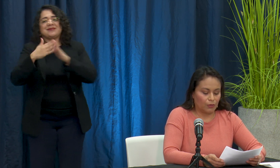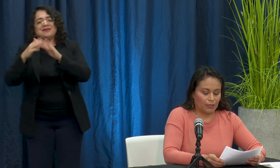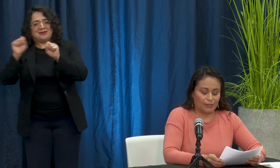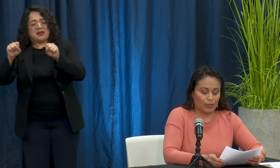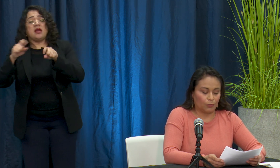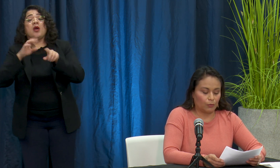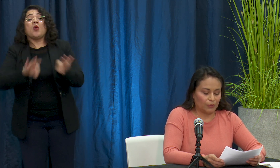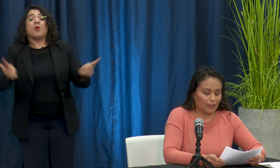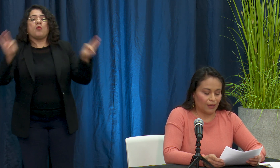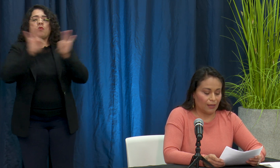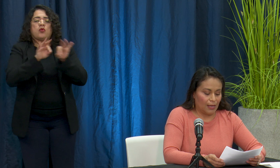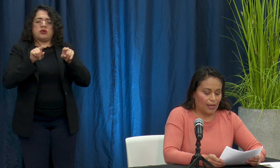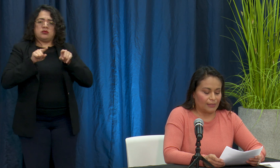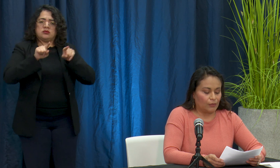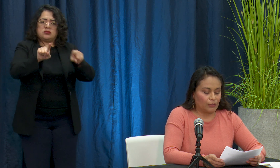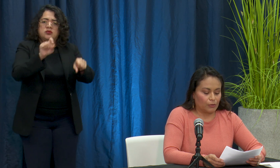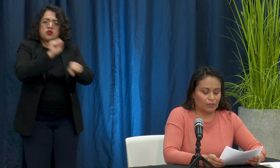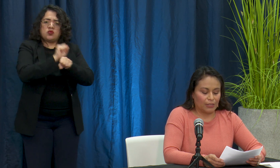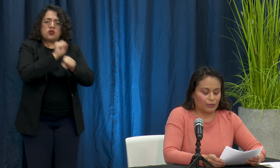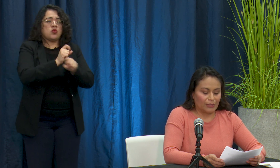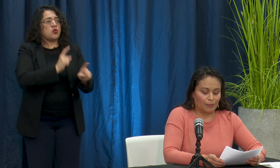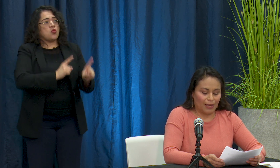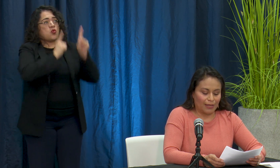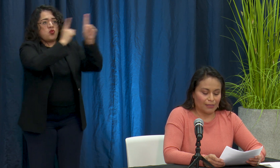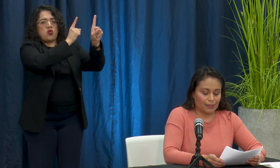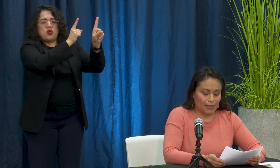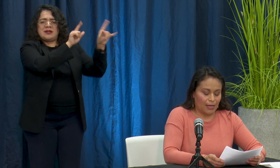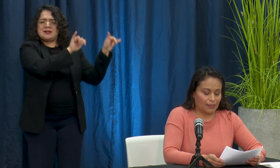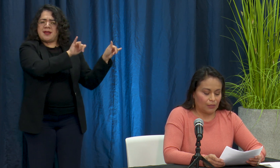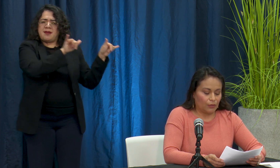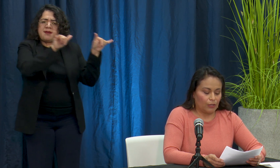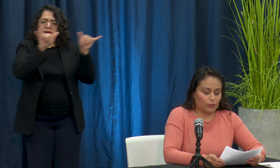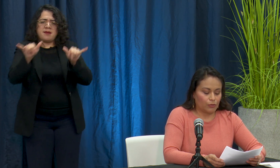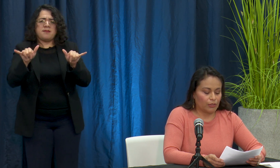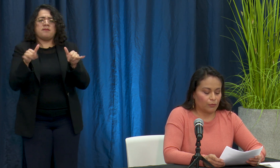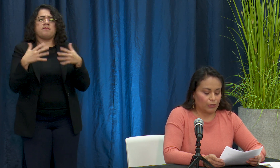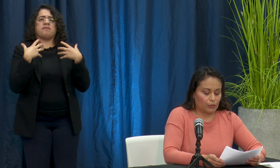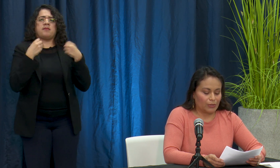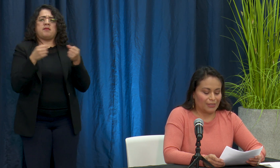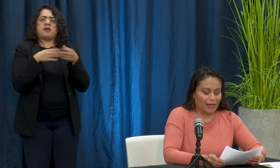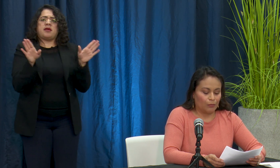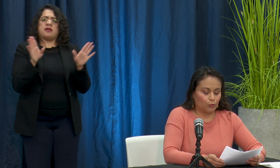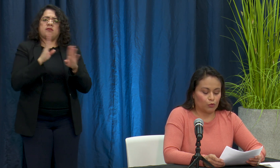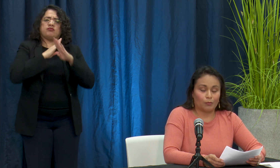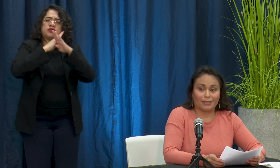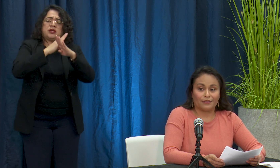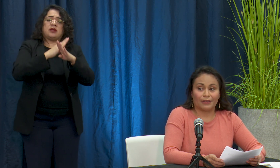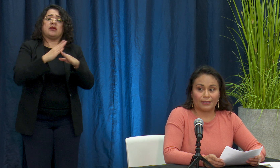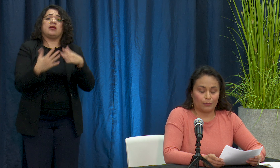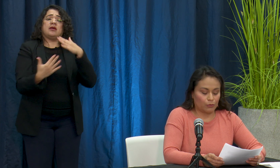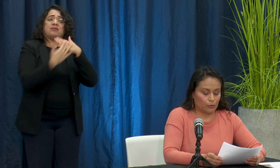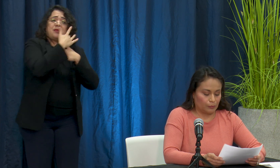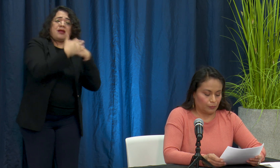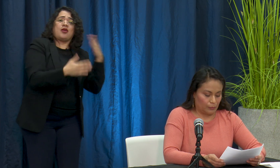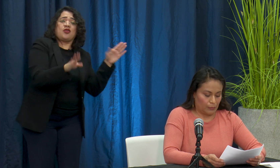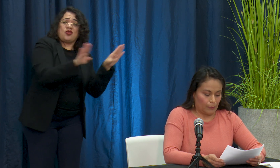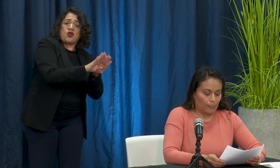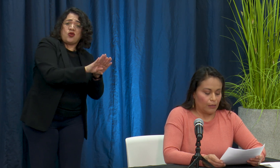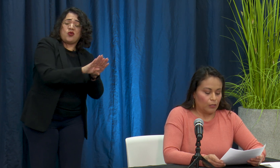nuestra orden de salud pública hasta nuestros cierres de playas, haciendo que nuestros esfuerzos sean mucho más